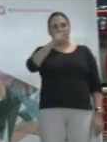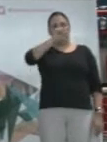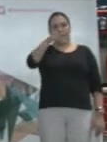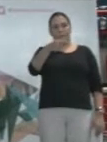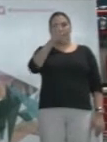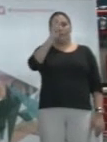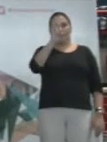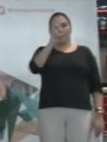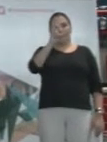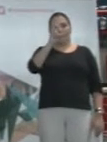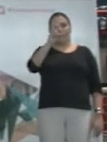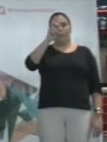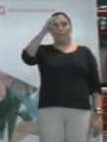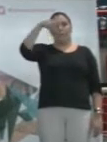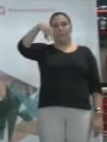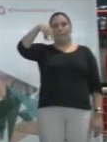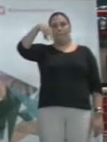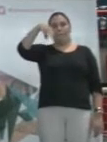23,5 megajoule.